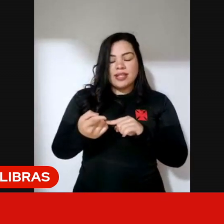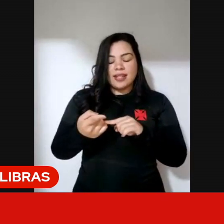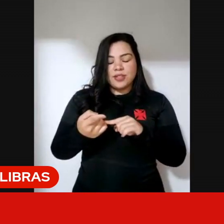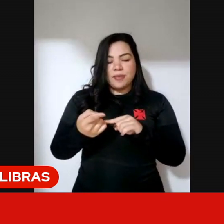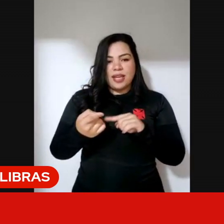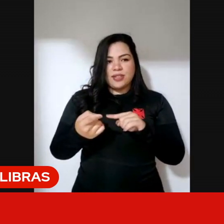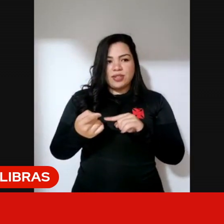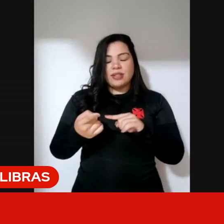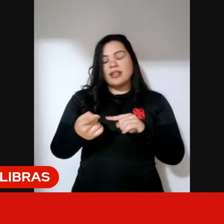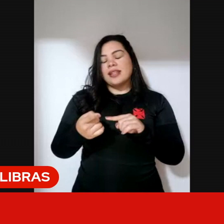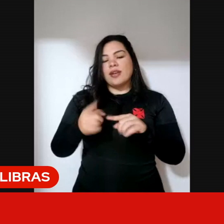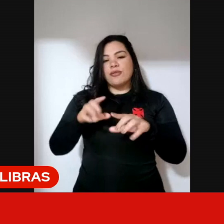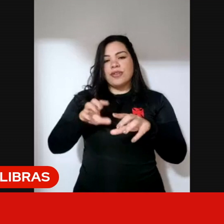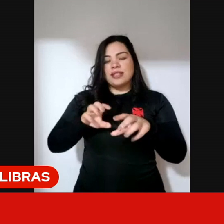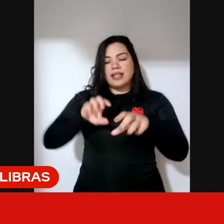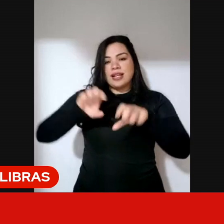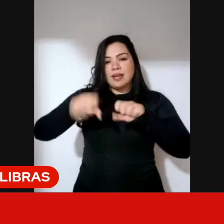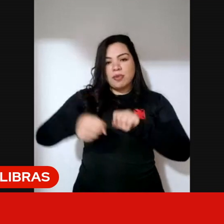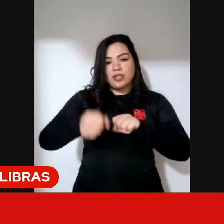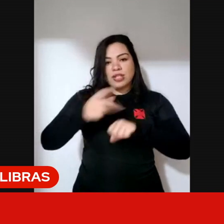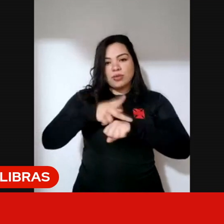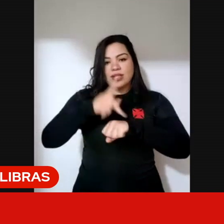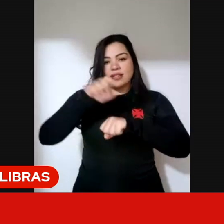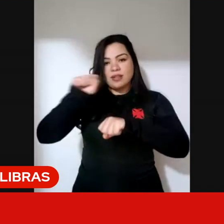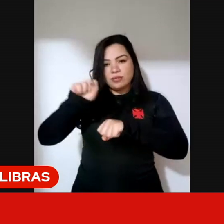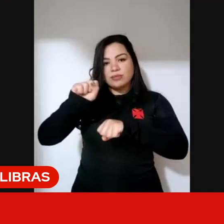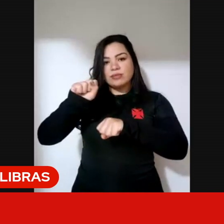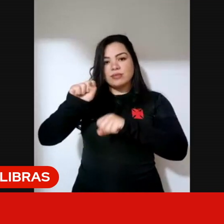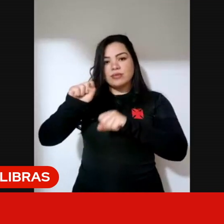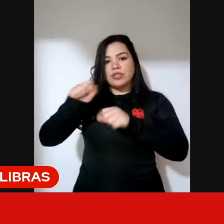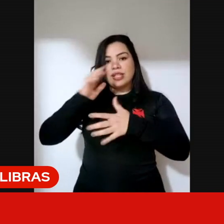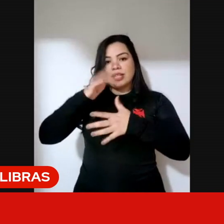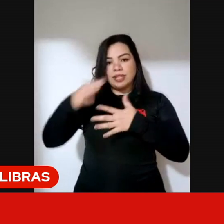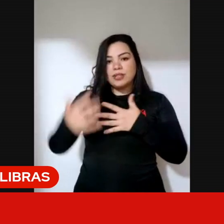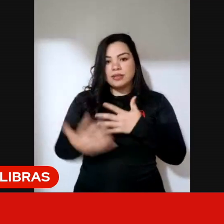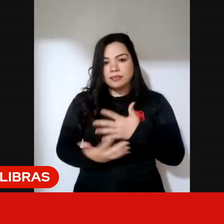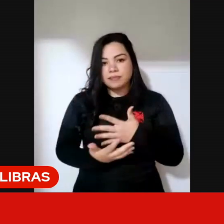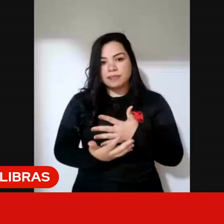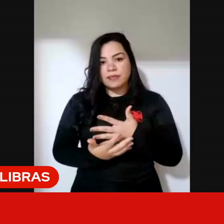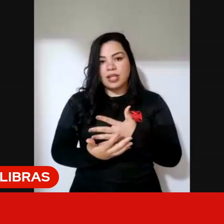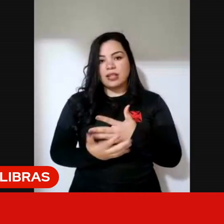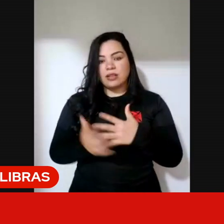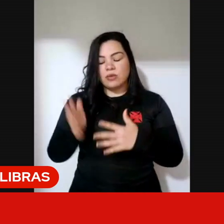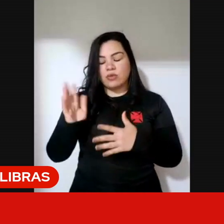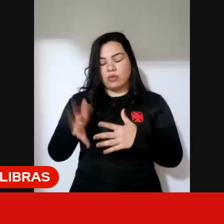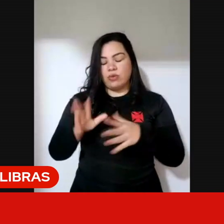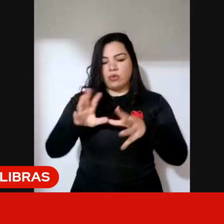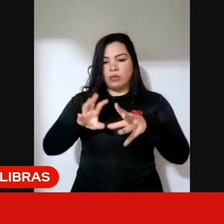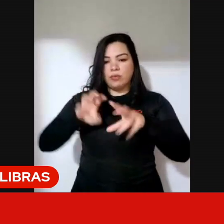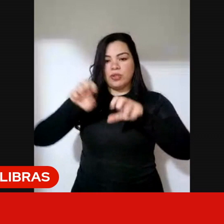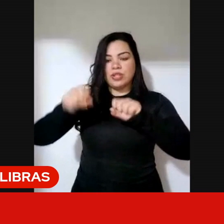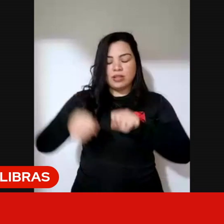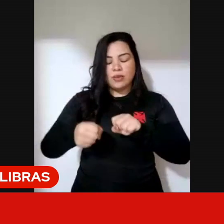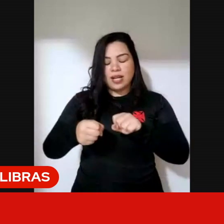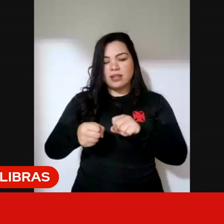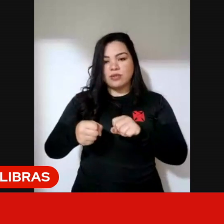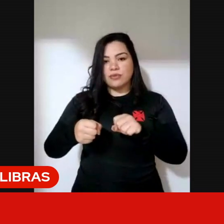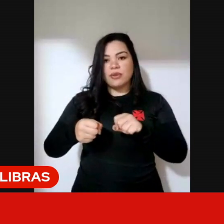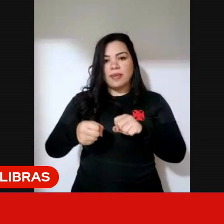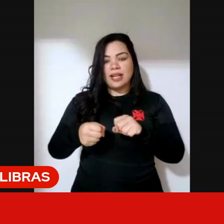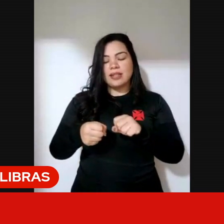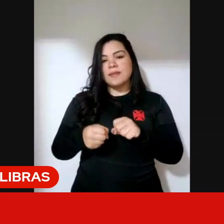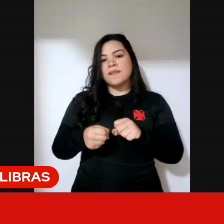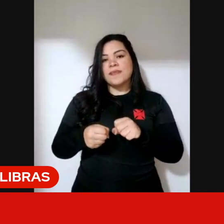Depois, recentemente, que eu fiz a pós-graduação de Libras, né? Então eu sou pós-graduada,